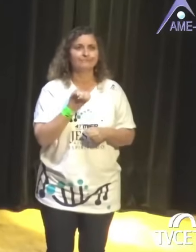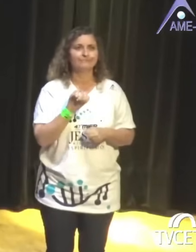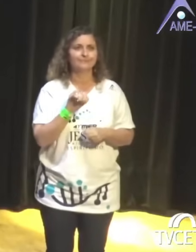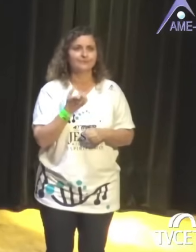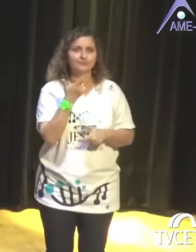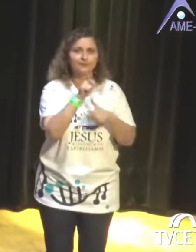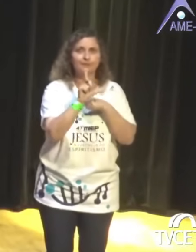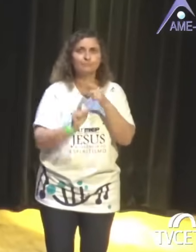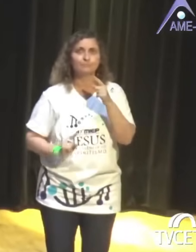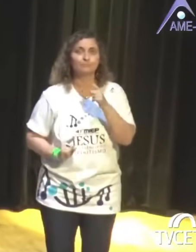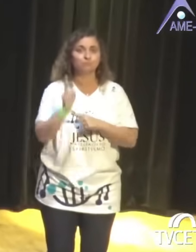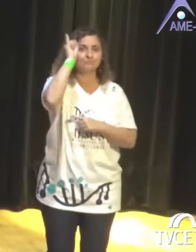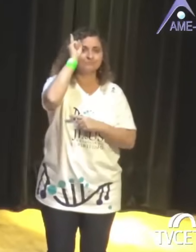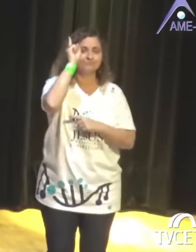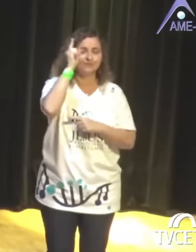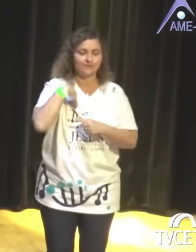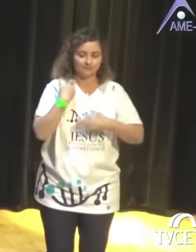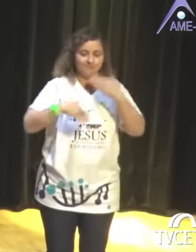uma